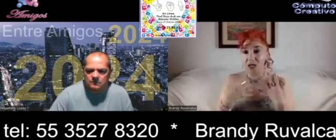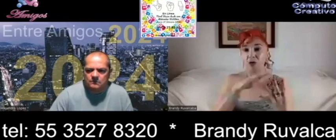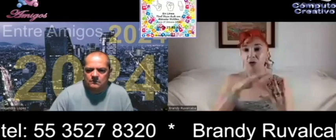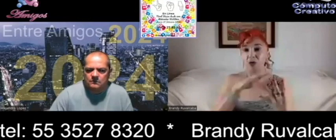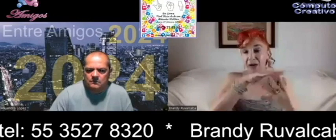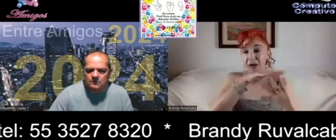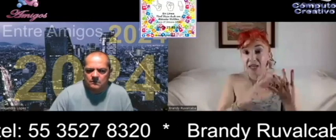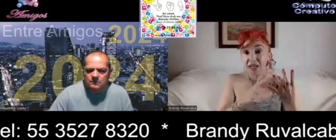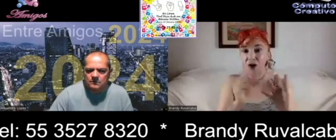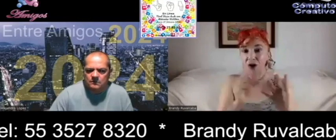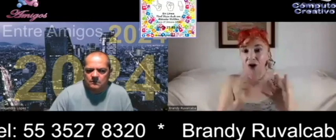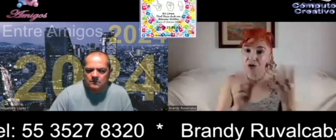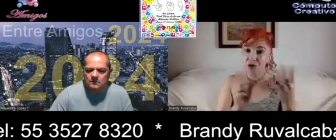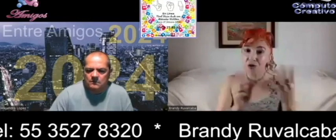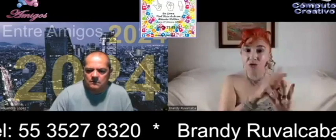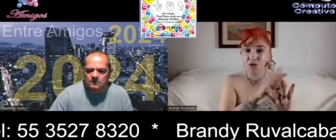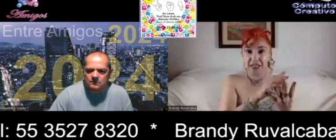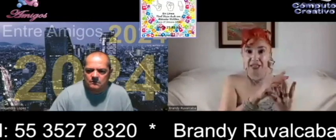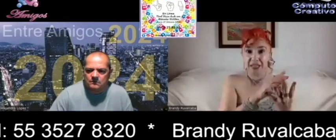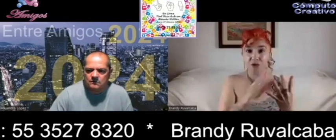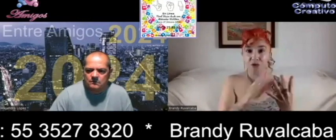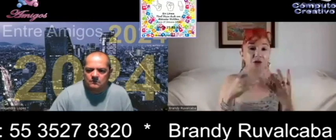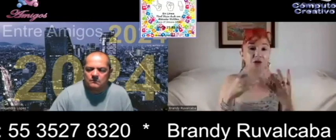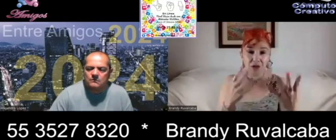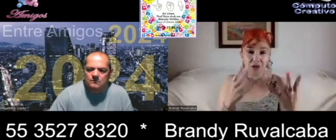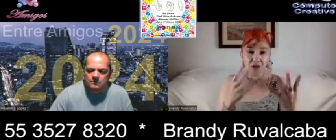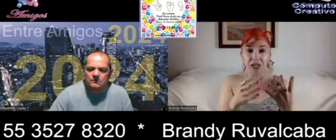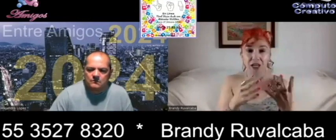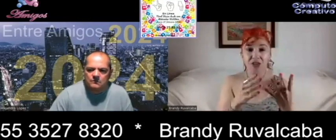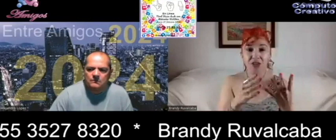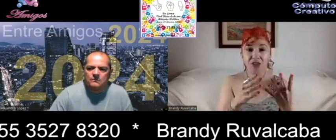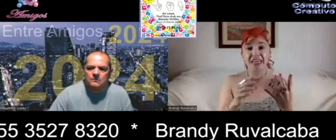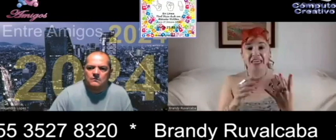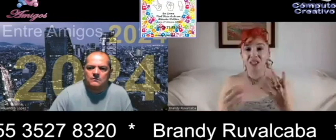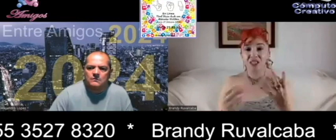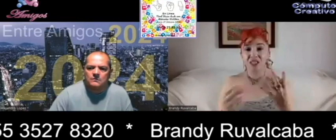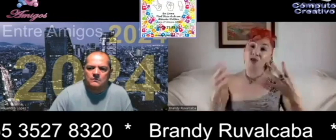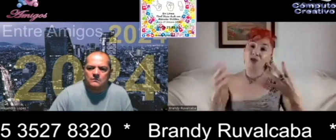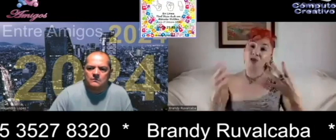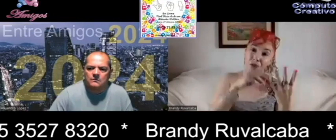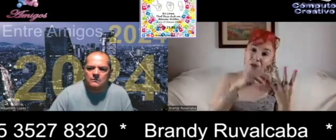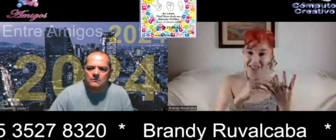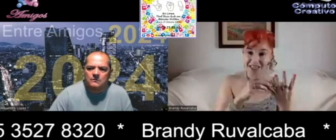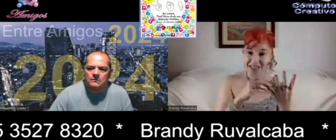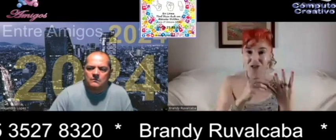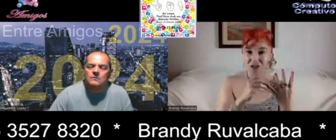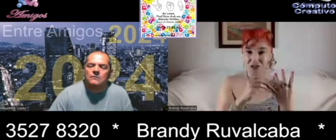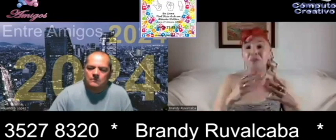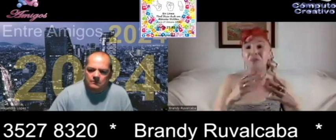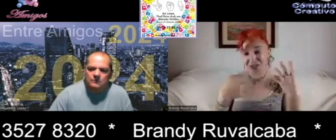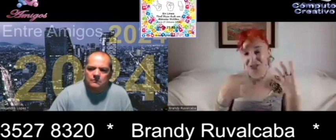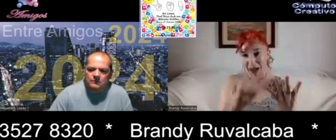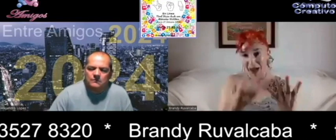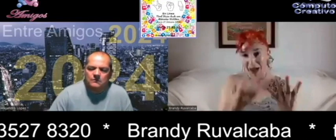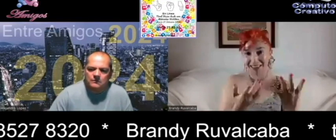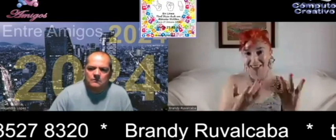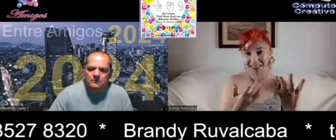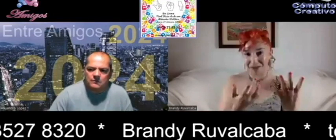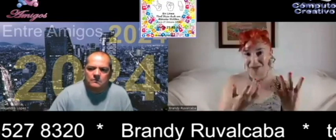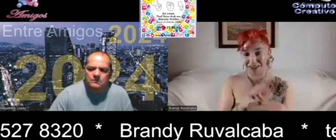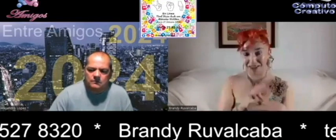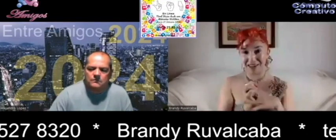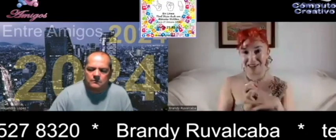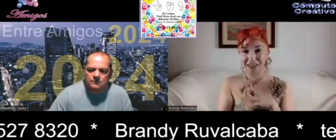pero pertenezco a algunas comunidades sordas o he estado con ellos y entonces tuve ese acceso, por eso la aprendí la lengua de